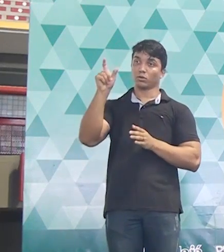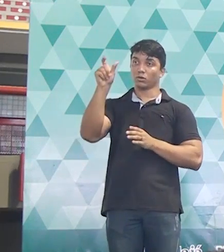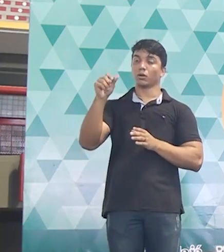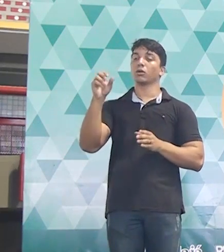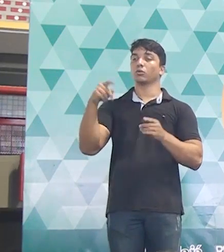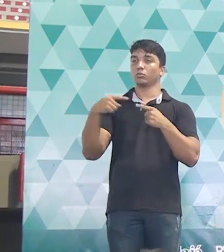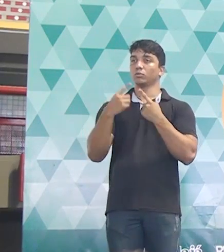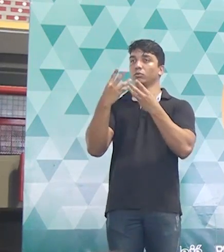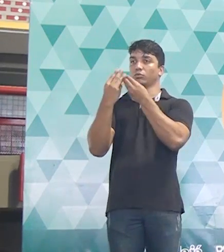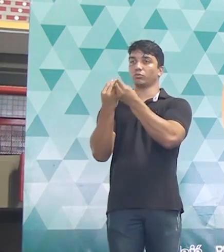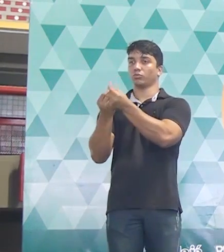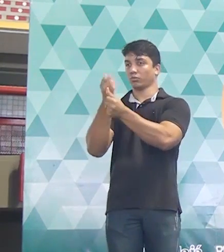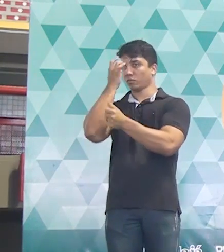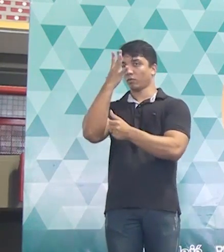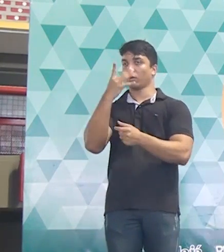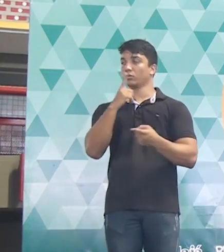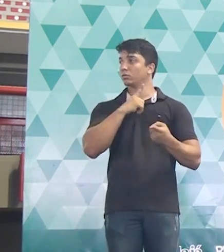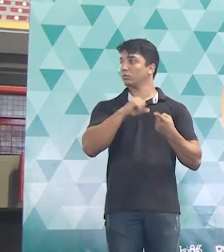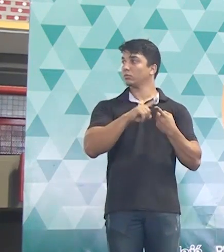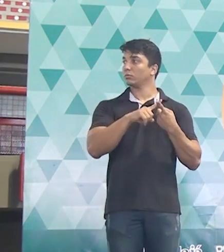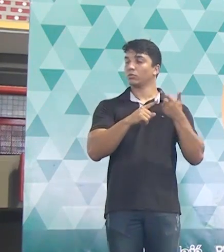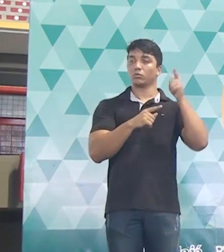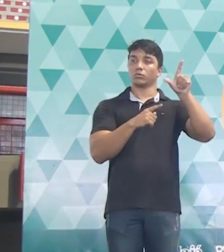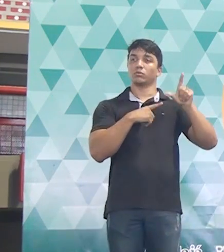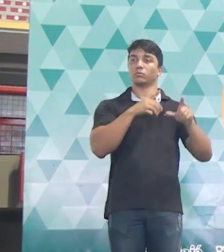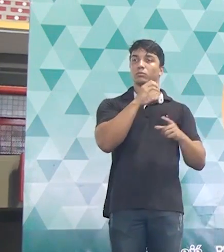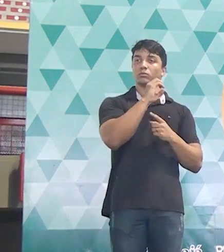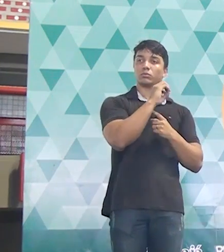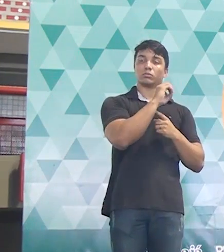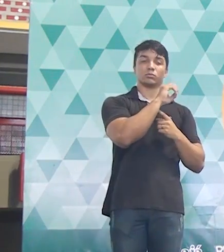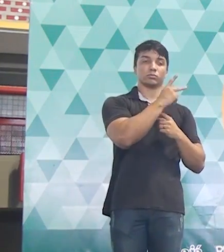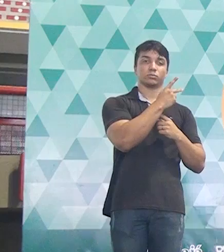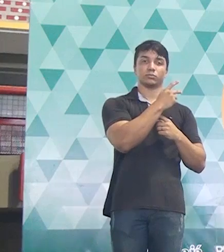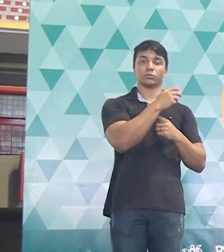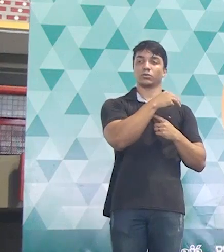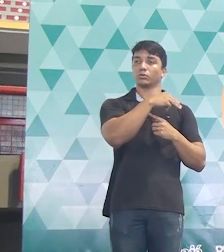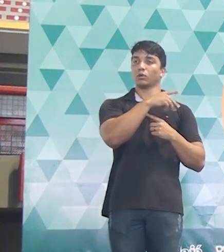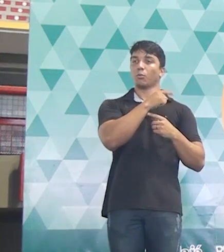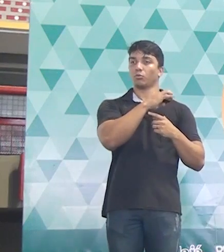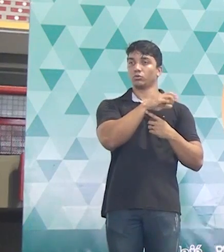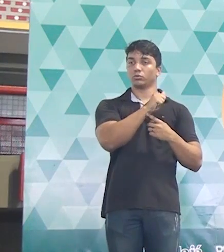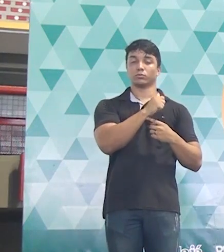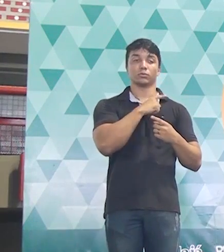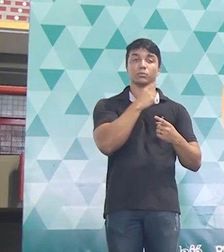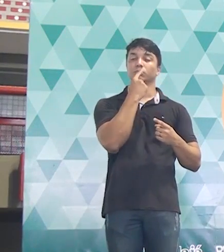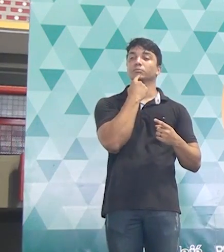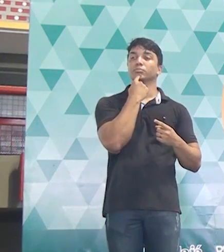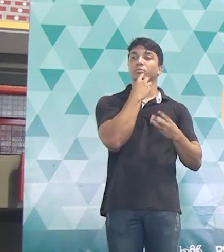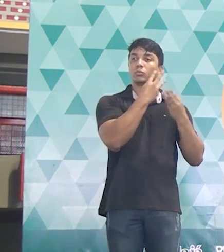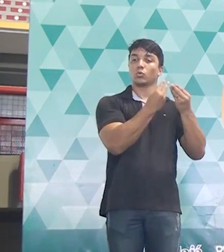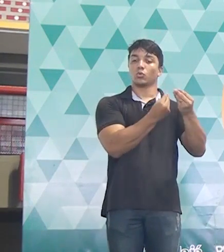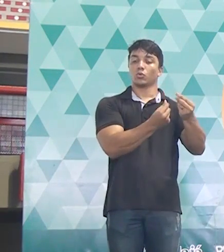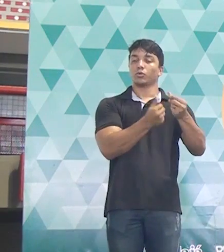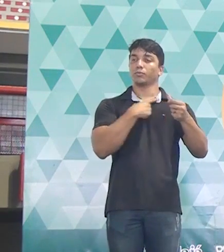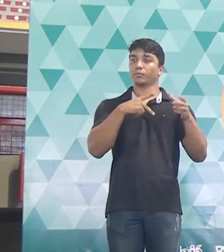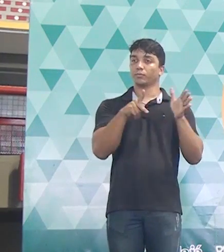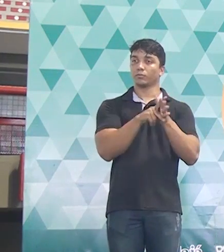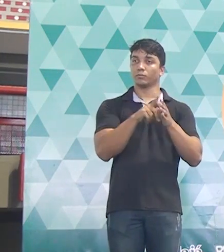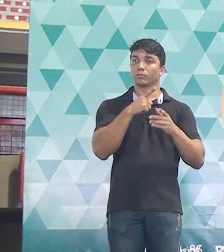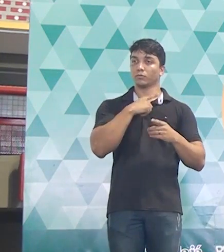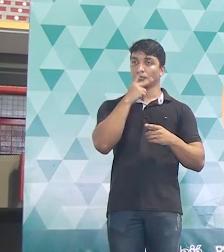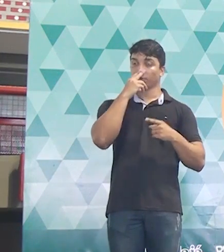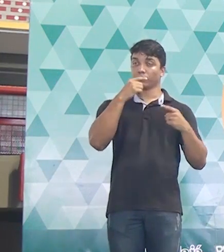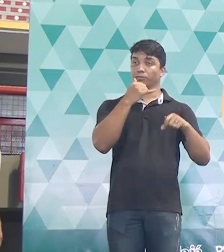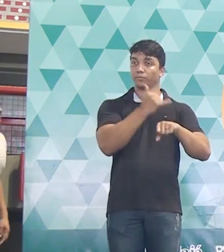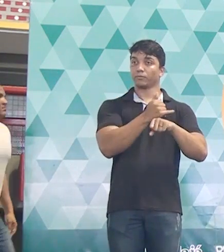solúvel. Além dela, tem também o hidroxiamônio. Bases pouco solúveis são aquelas formadas por metal